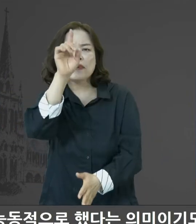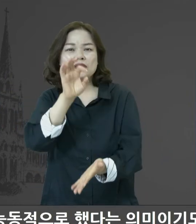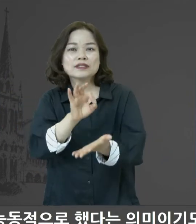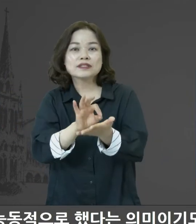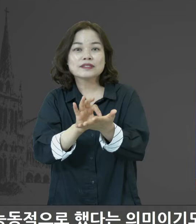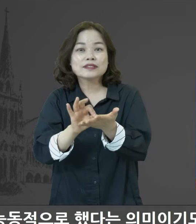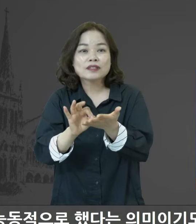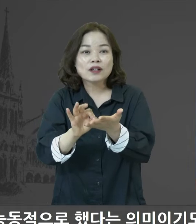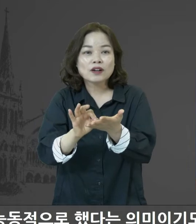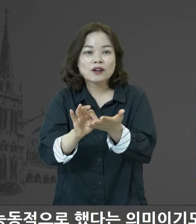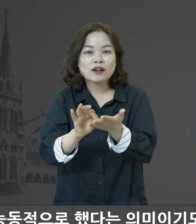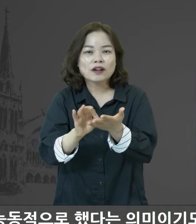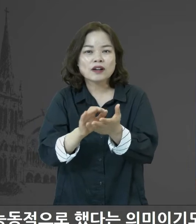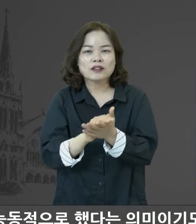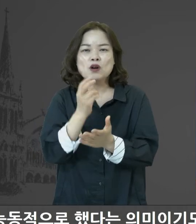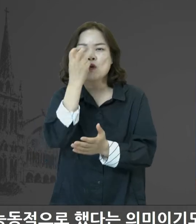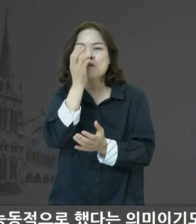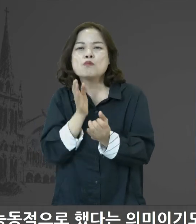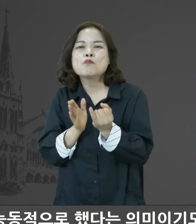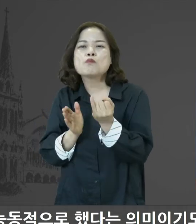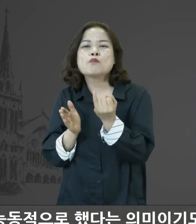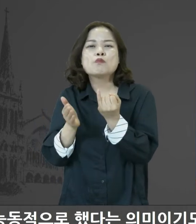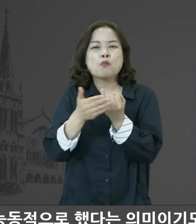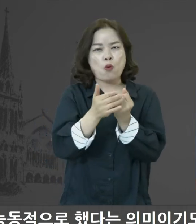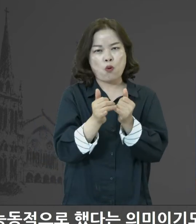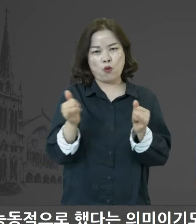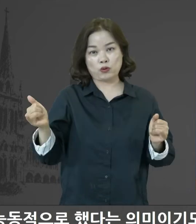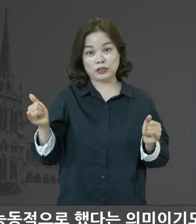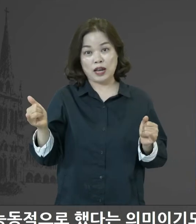있는 보호자라는 단어를 쓰고 있습니다.